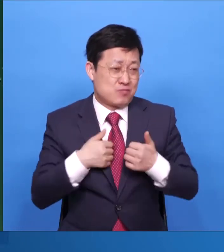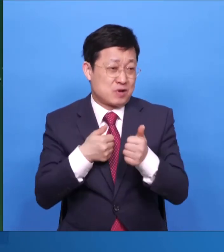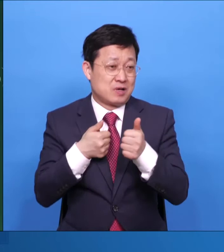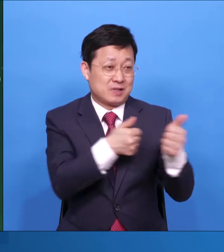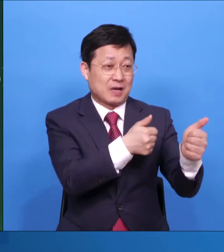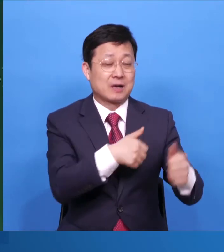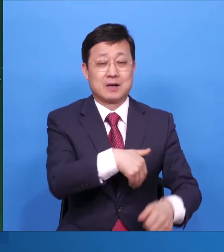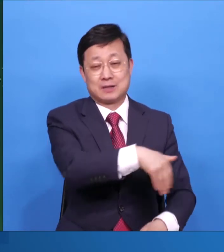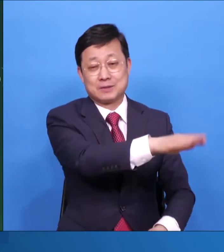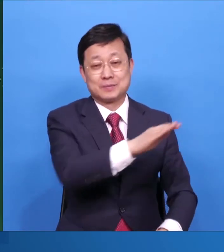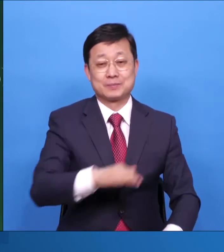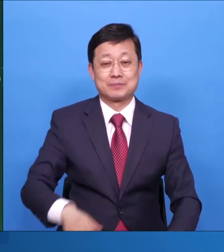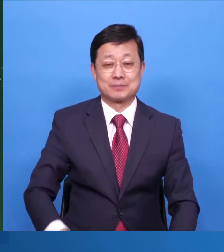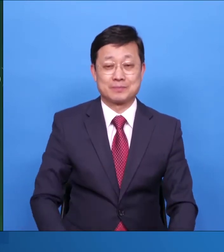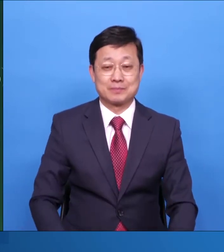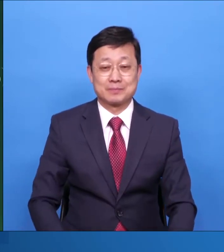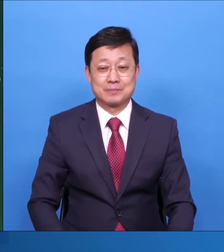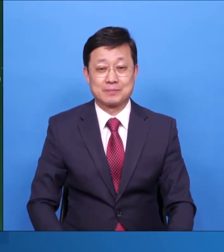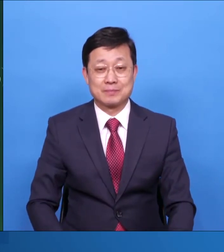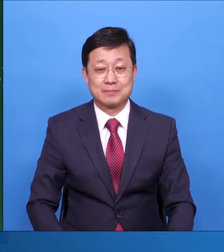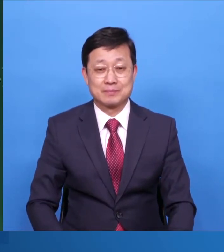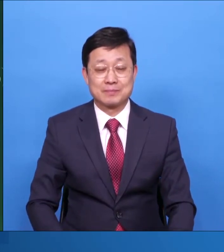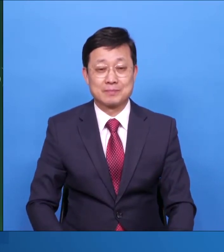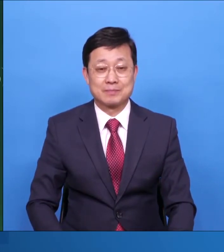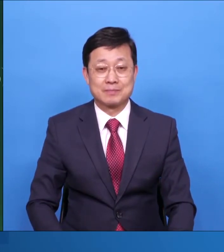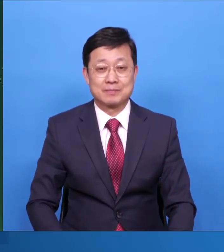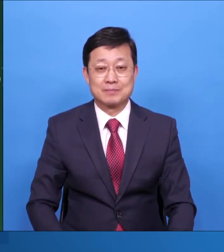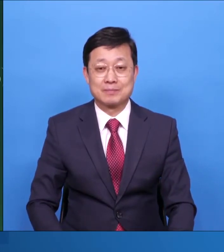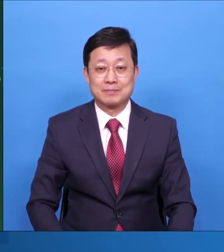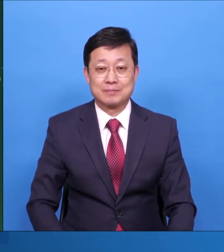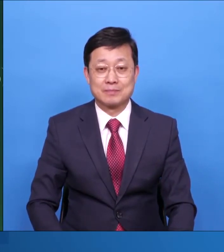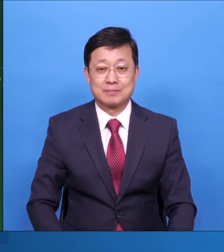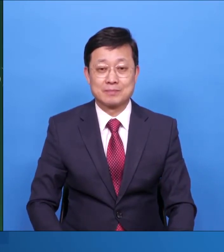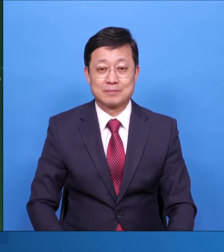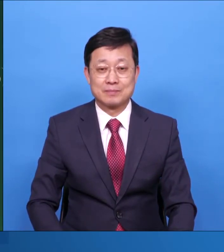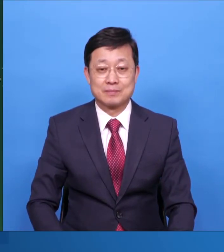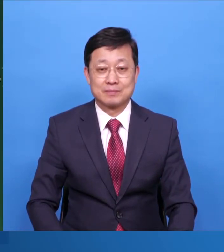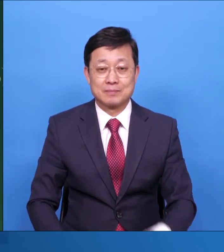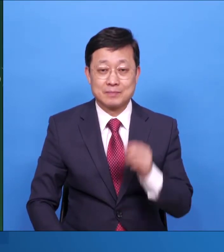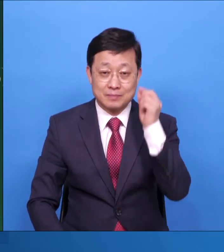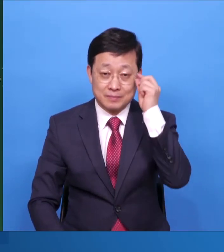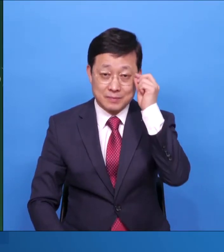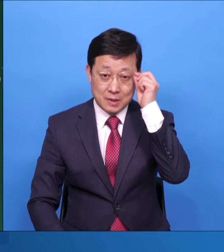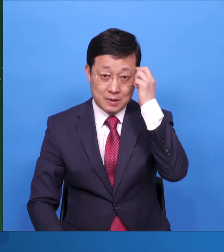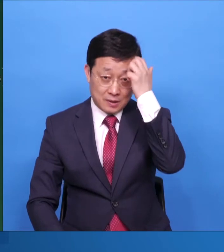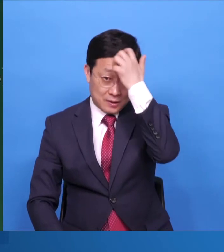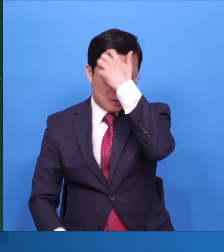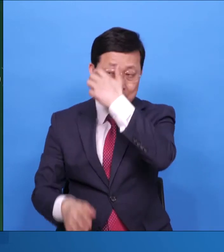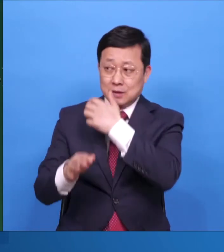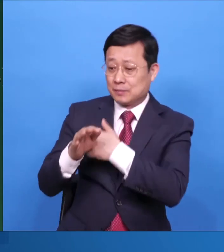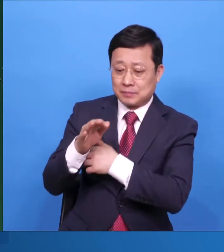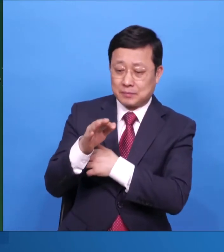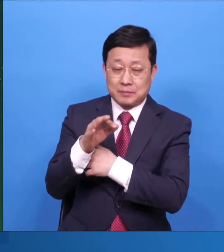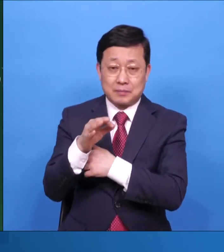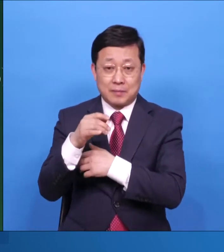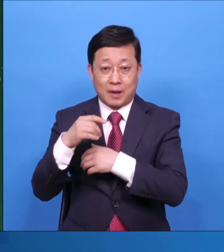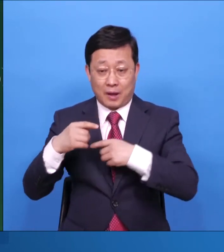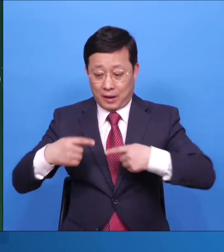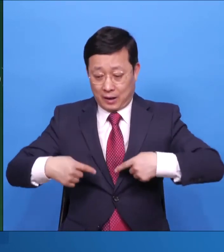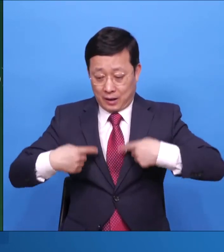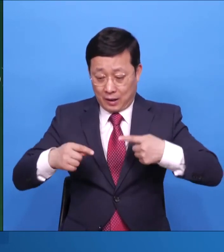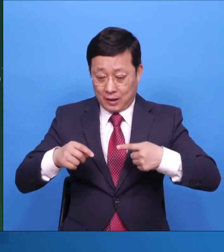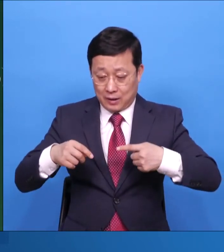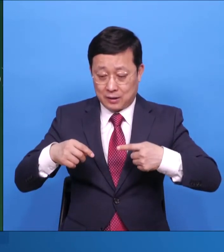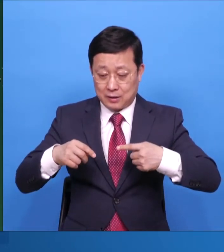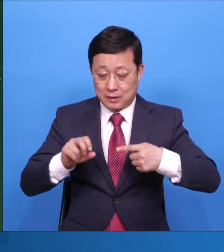이래서 엘리야는 그걸로 끝난 게 아니고 렘너 여러분이 준비해 가서 진짜 그걸 준비합니다. Y Elías no solamente